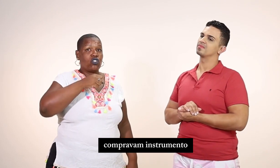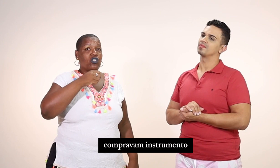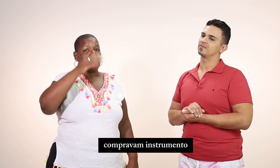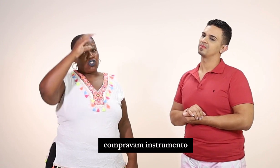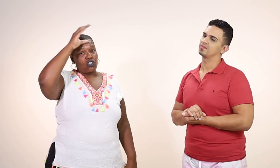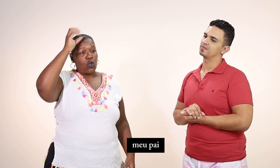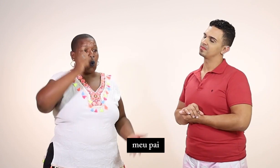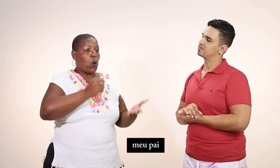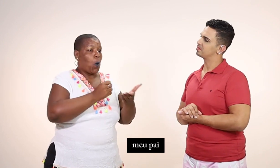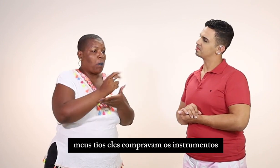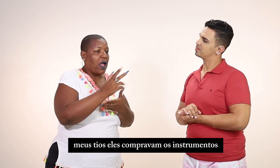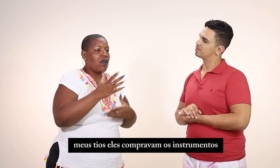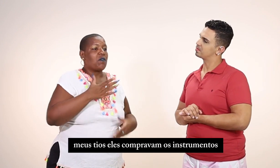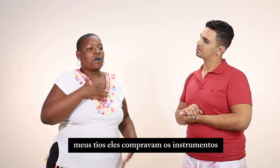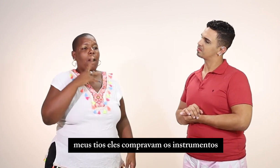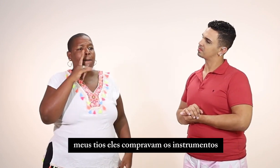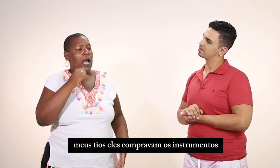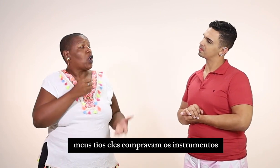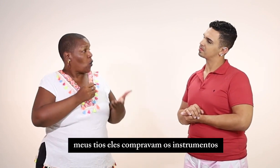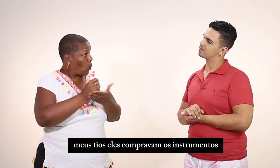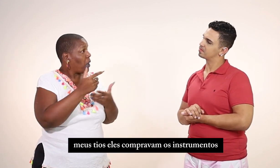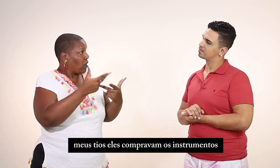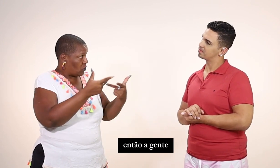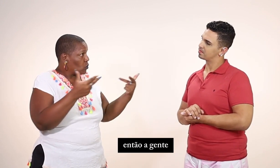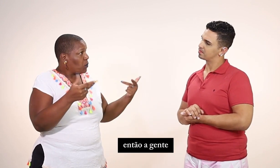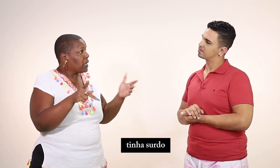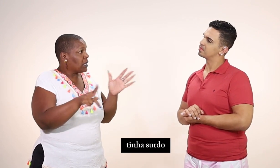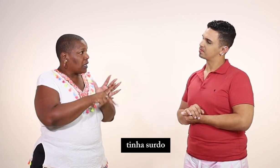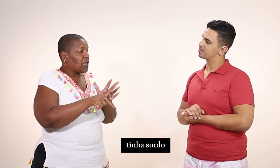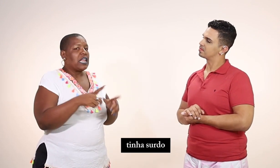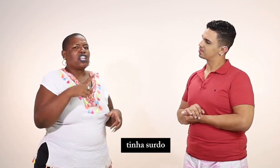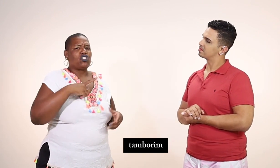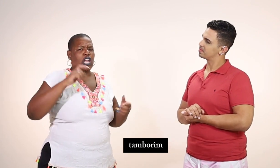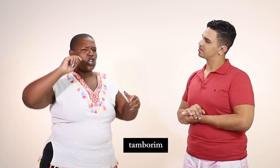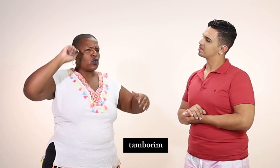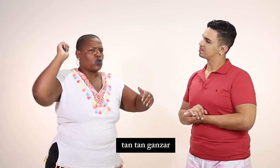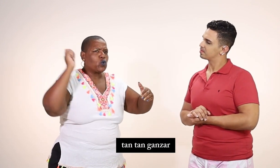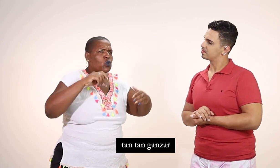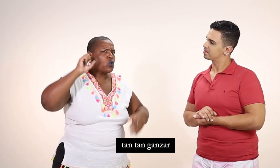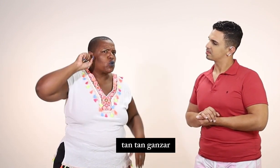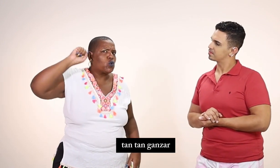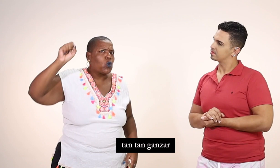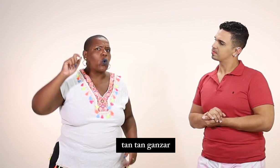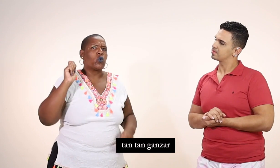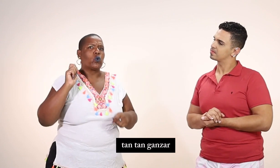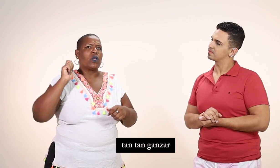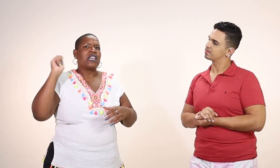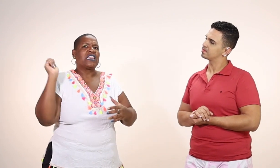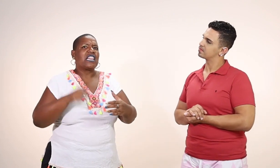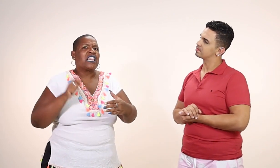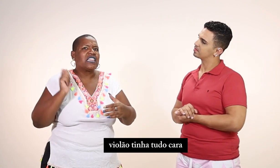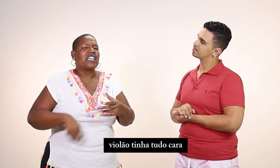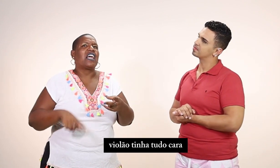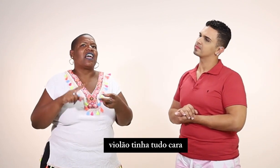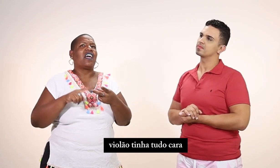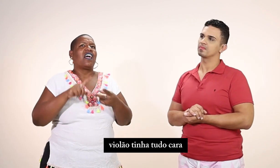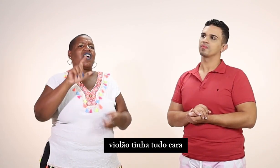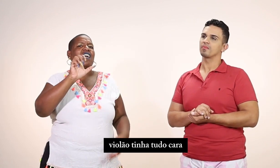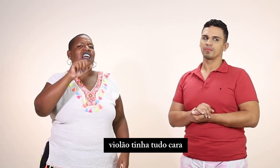os instrumentos, meu pai, meus tios, eles compravam os instrumentos. Então a gente tinha surdo, tamborim, tantã, ganzá, violão, tinha